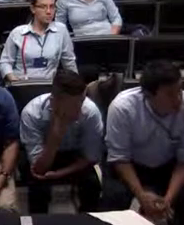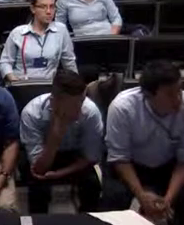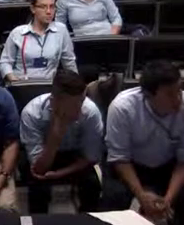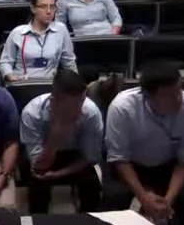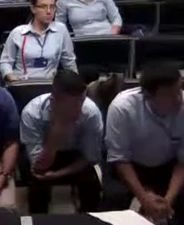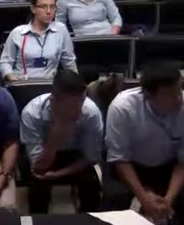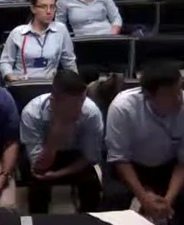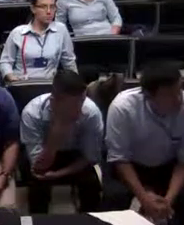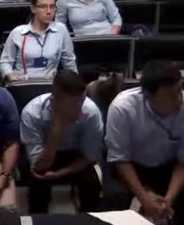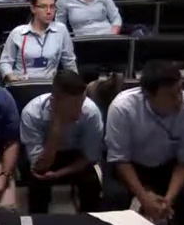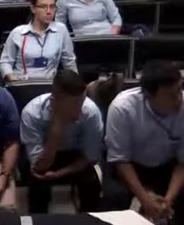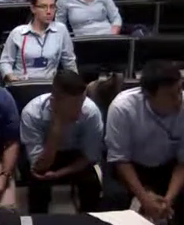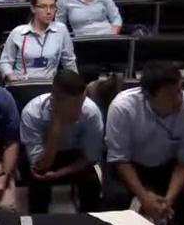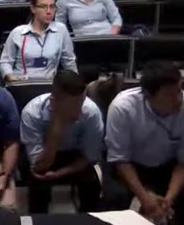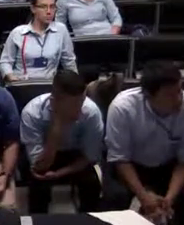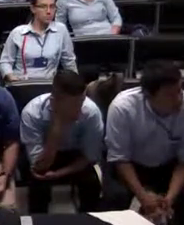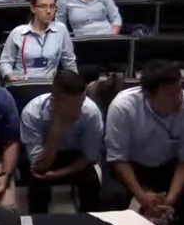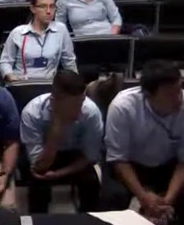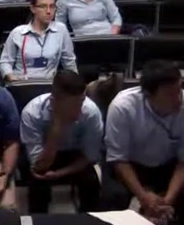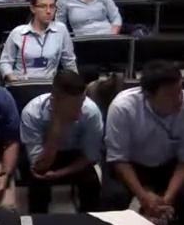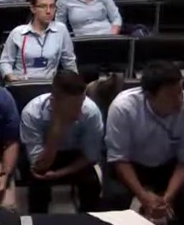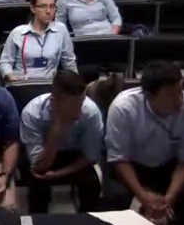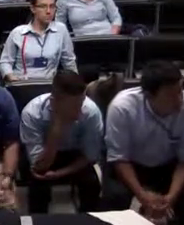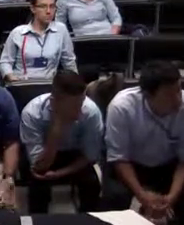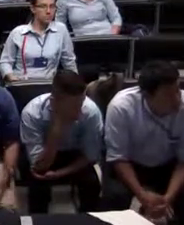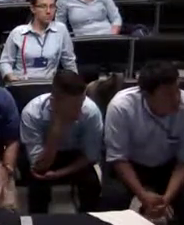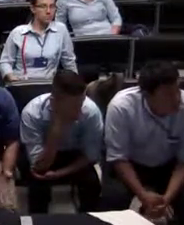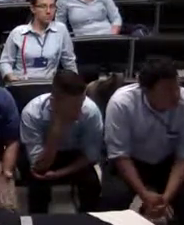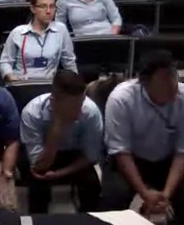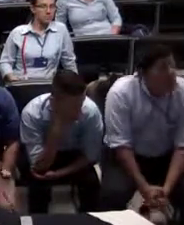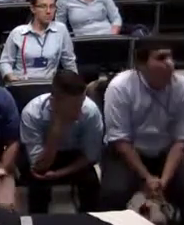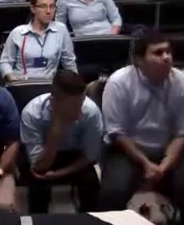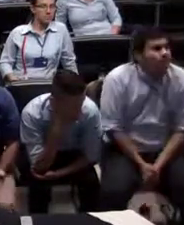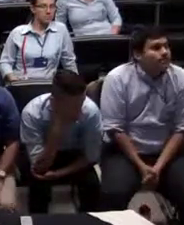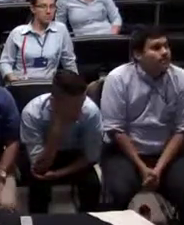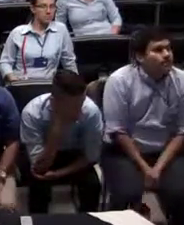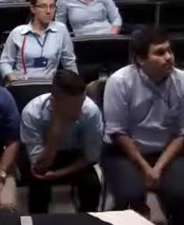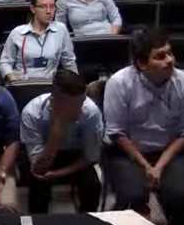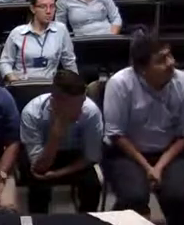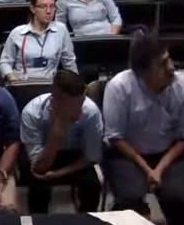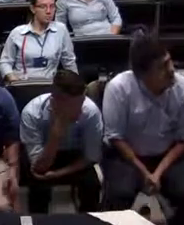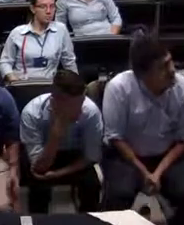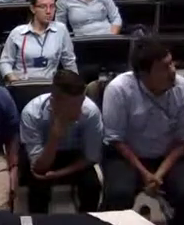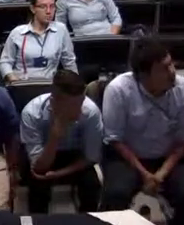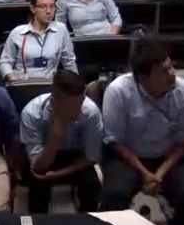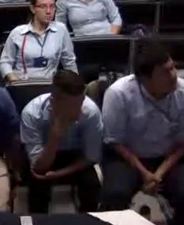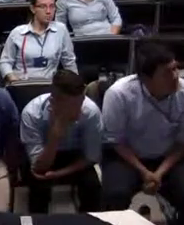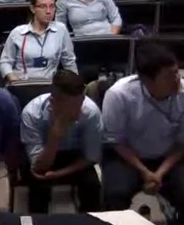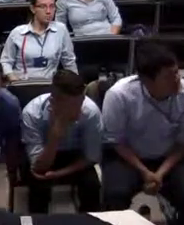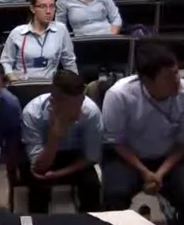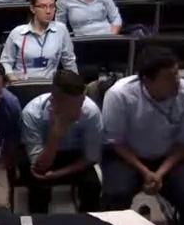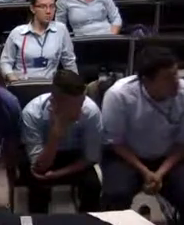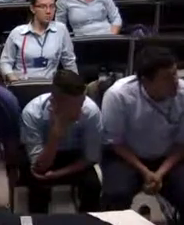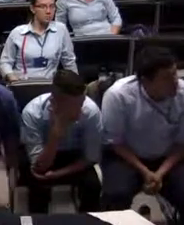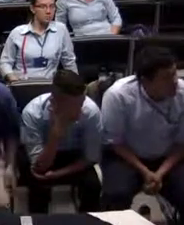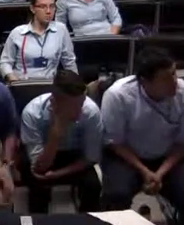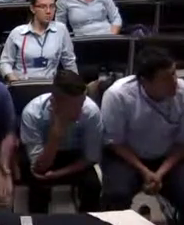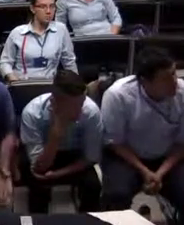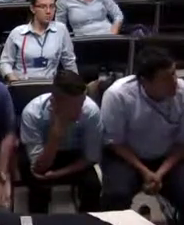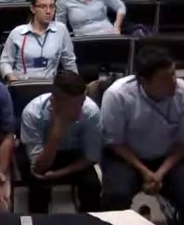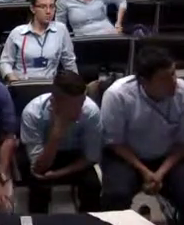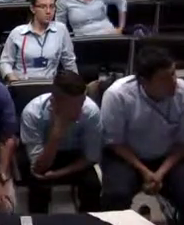productiva, pero con un esfuerzo muy grande, con aliados estratégicos para que nos tengan aquí lengua de señas a los empresarios, pero